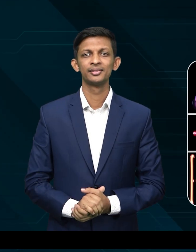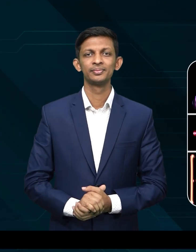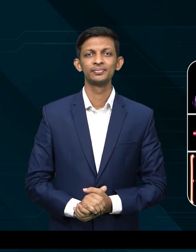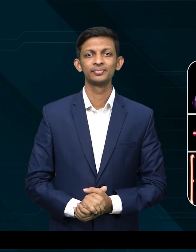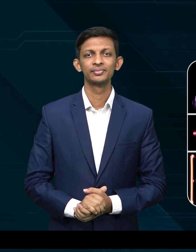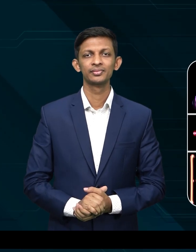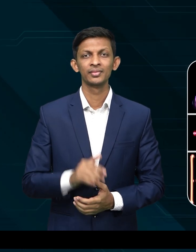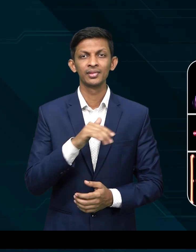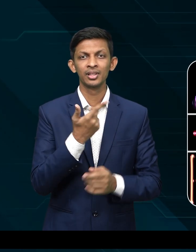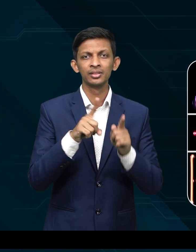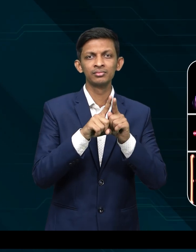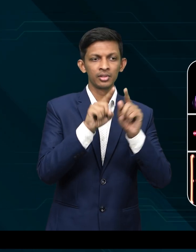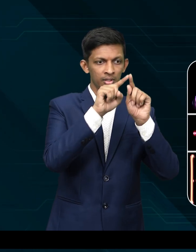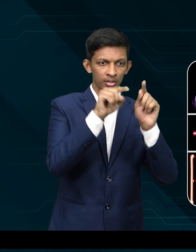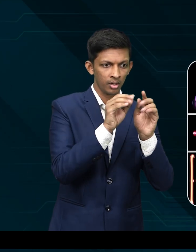दुर्बीण वायू,